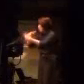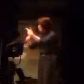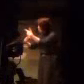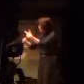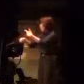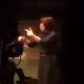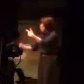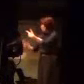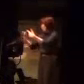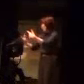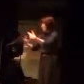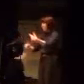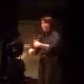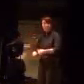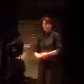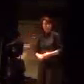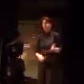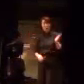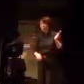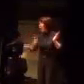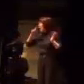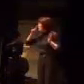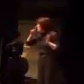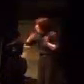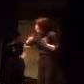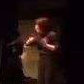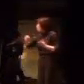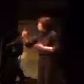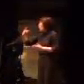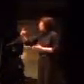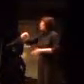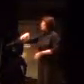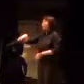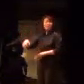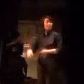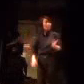させました。なんといっても悪いのは2号機だと、